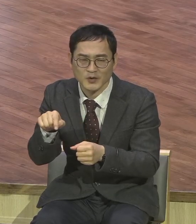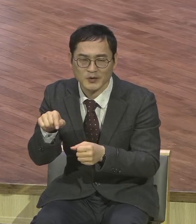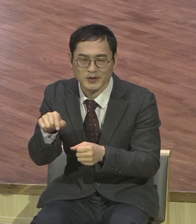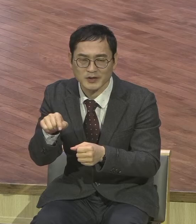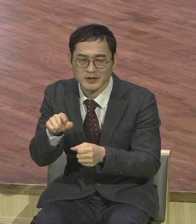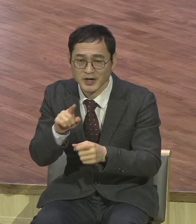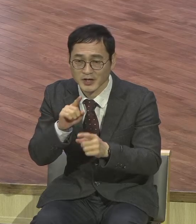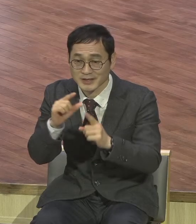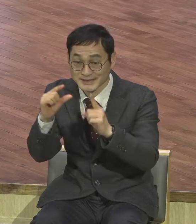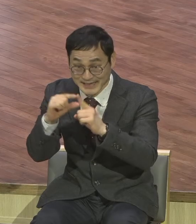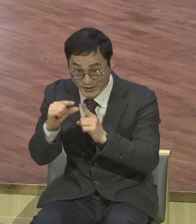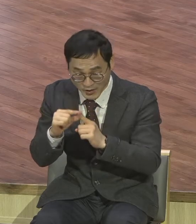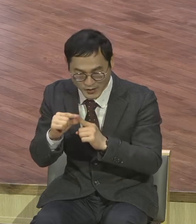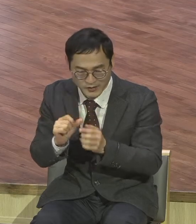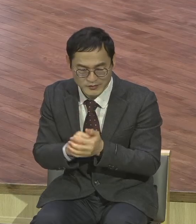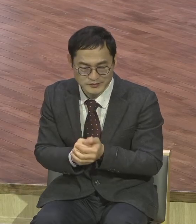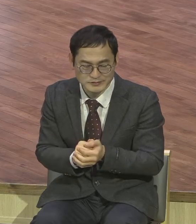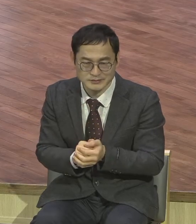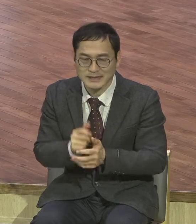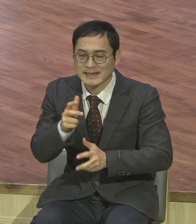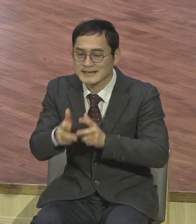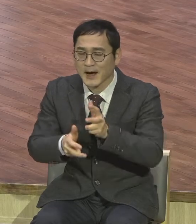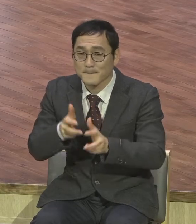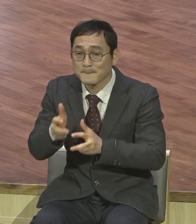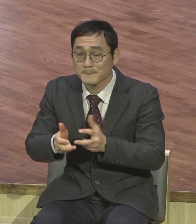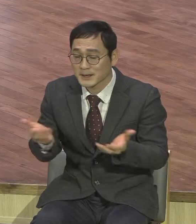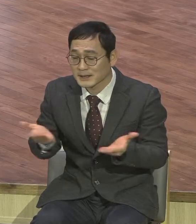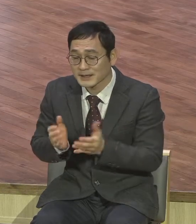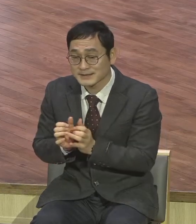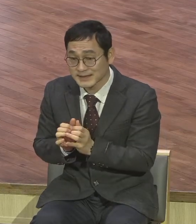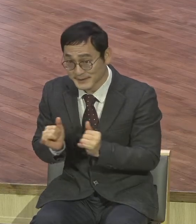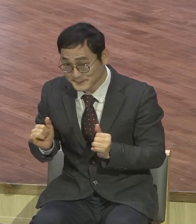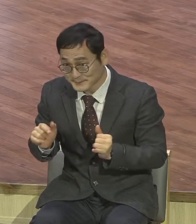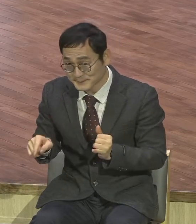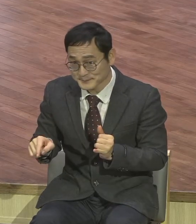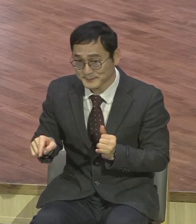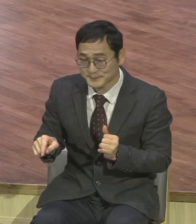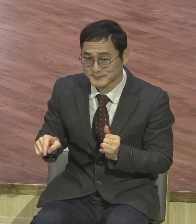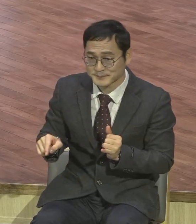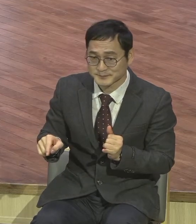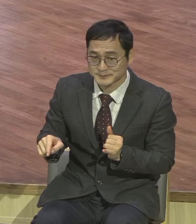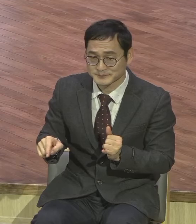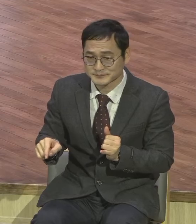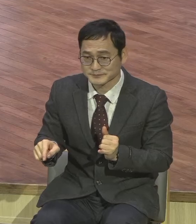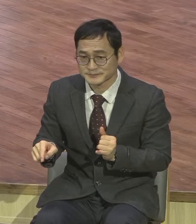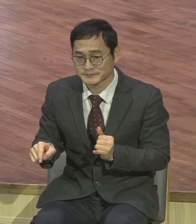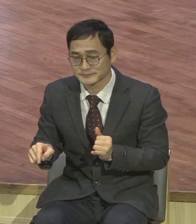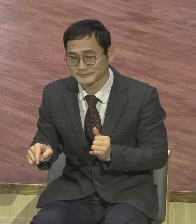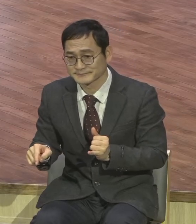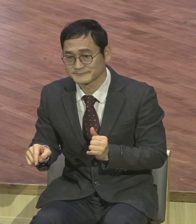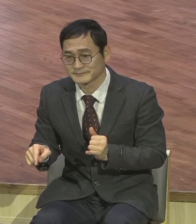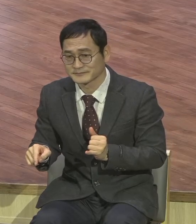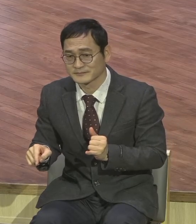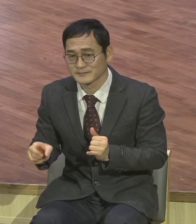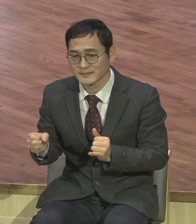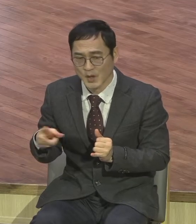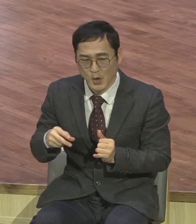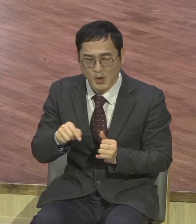잡을 때 사업하는 사람이나 직장 다니는 사람이나 우리 램더들이나 삶을 살아가면서 새해가 주어지면